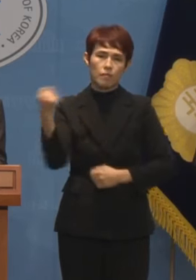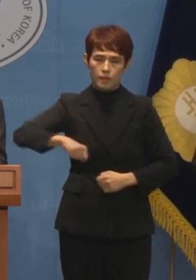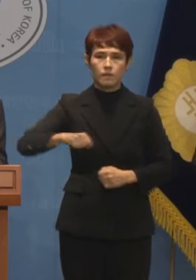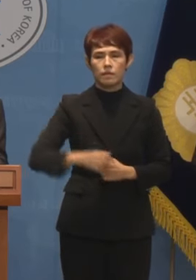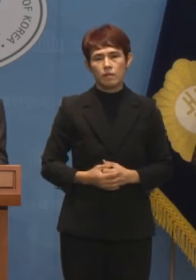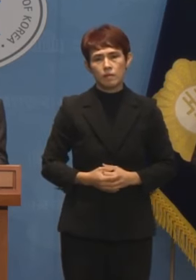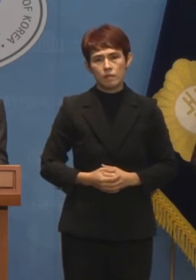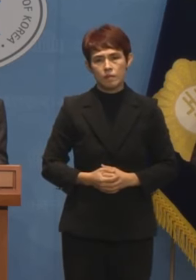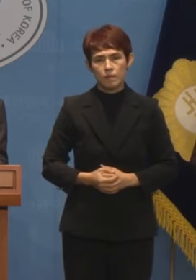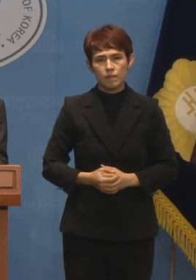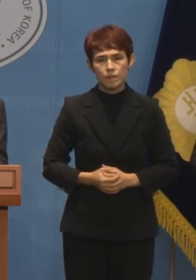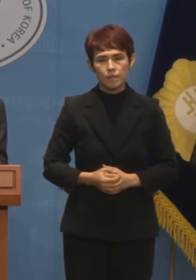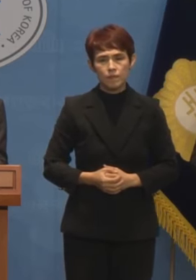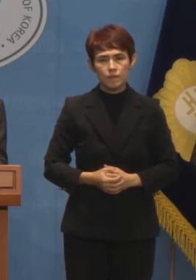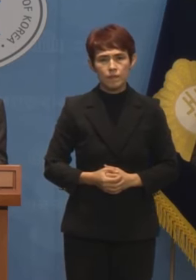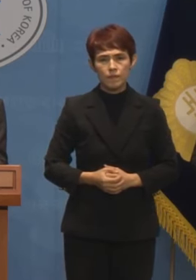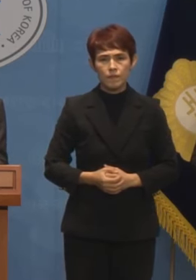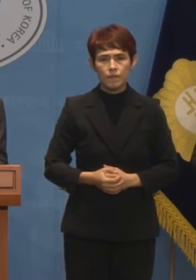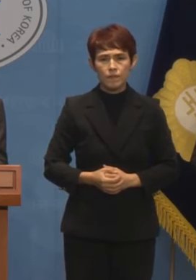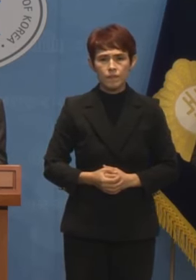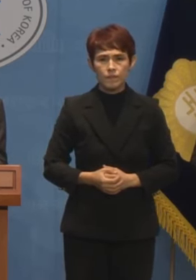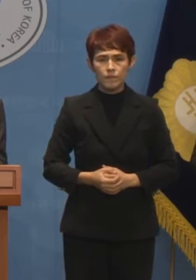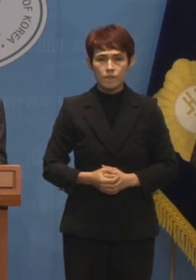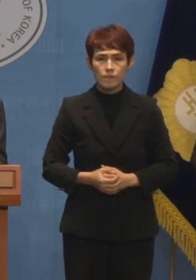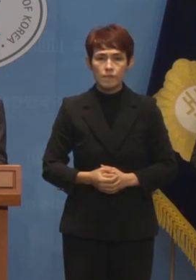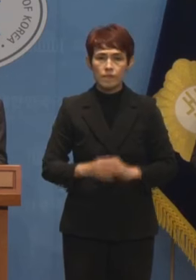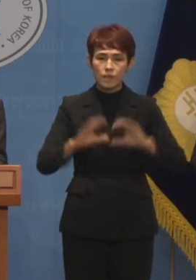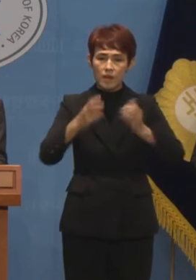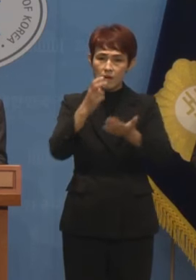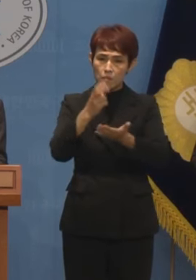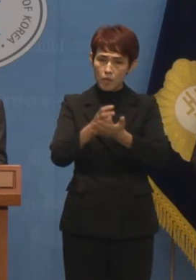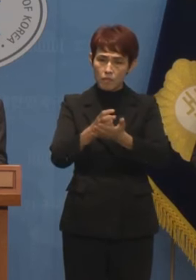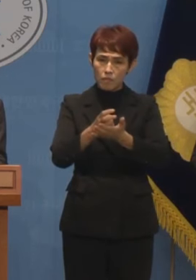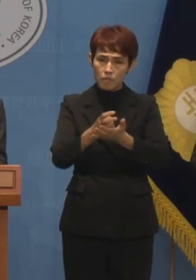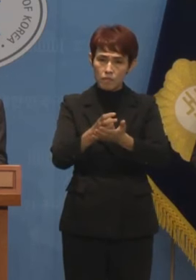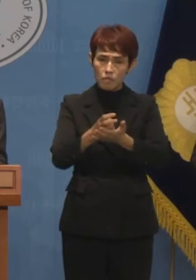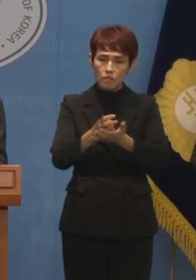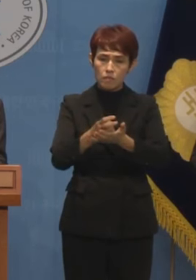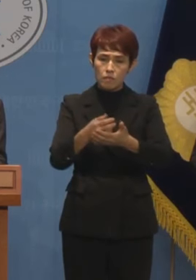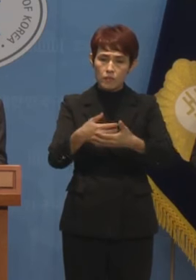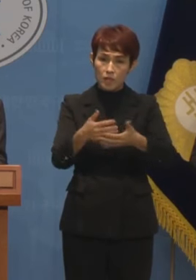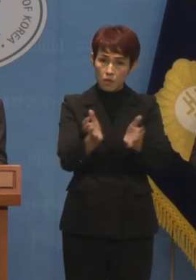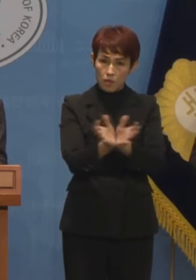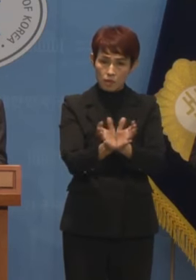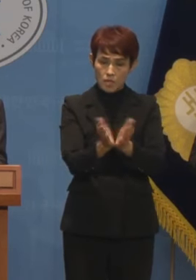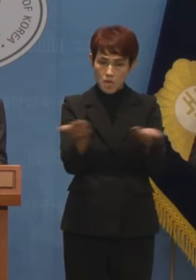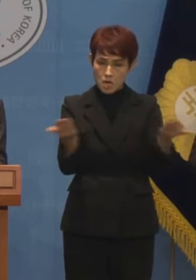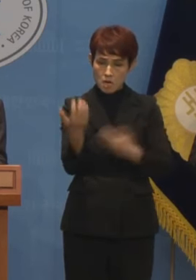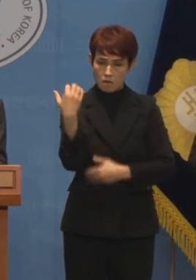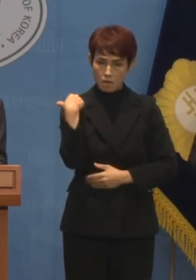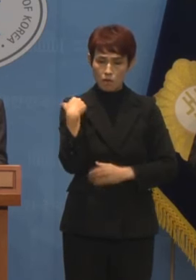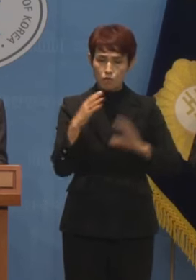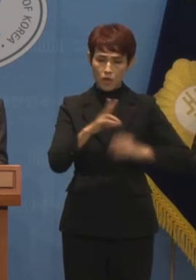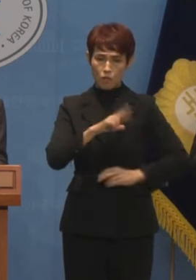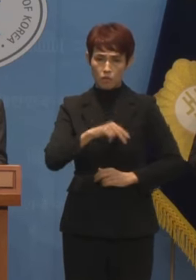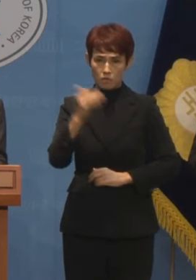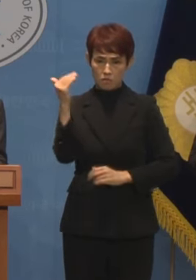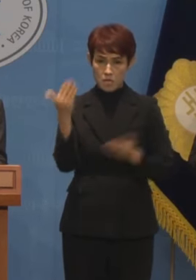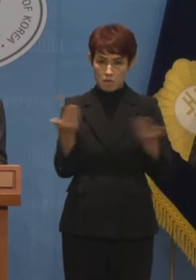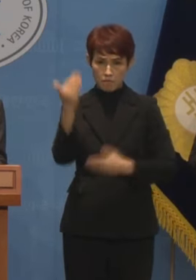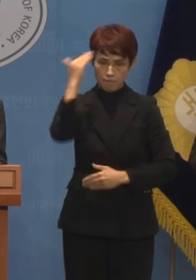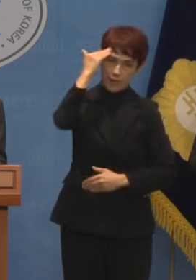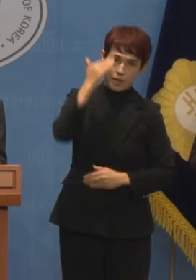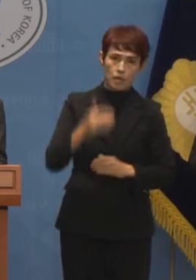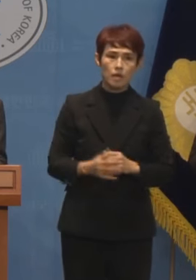자행했습니다. 이는 헌법기관의 정당한 직무를 방해하고 헌법이 보장하는 집회의 자유를